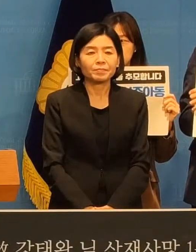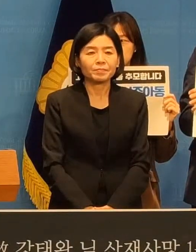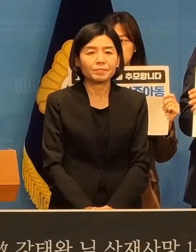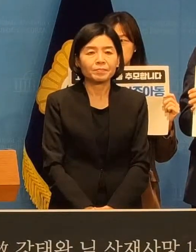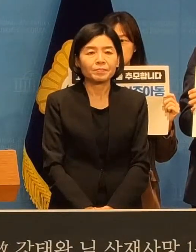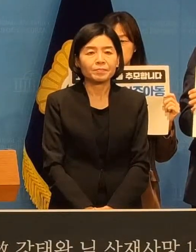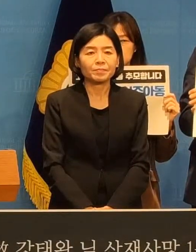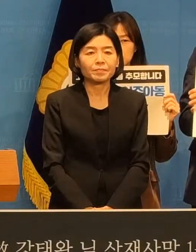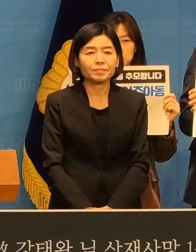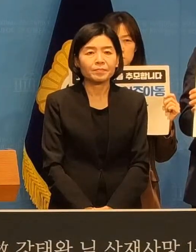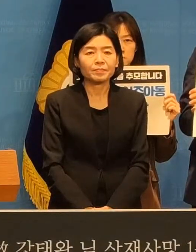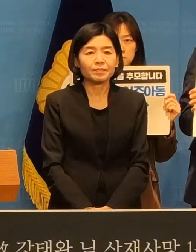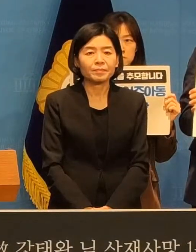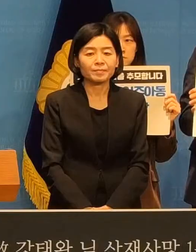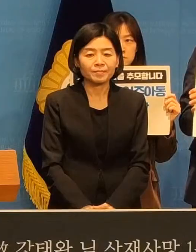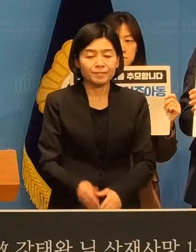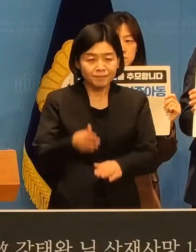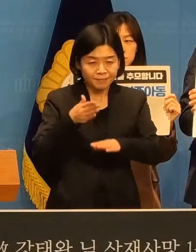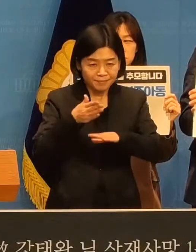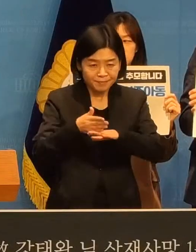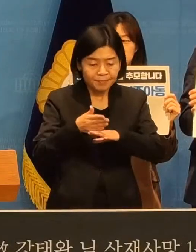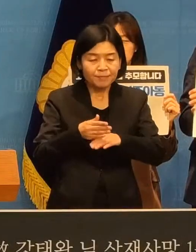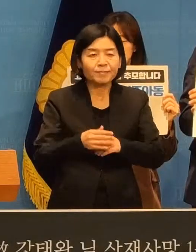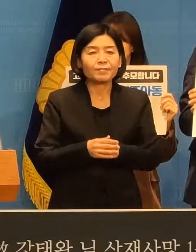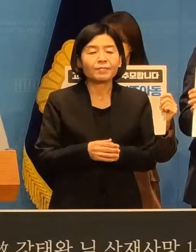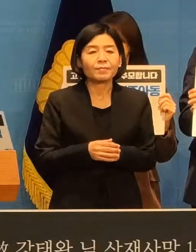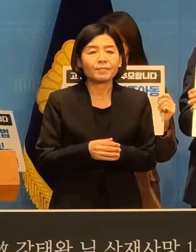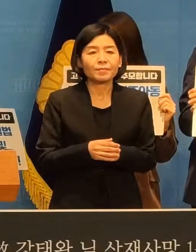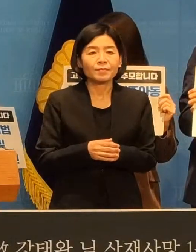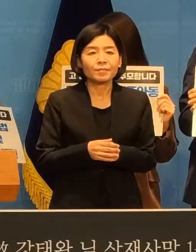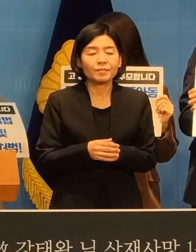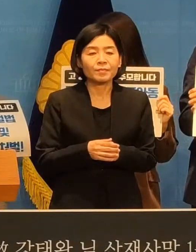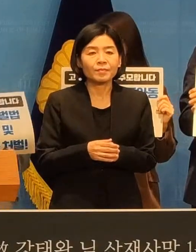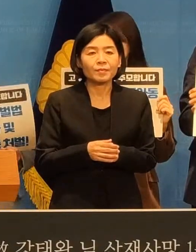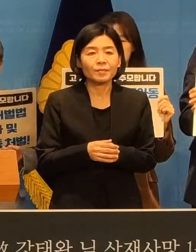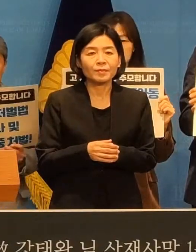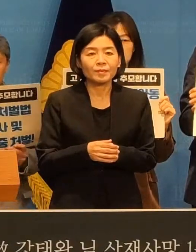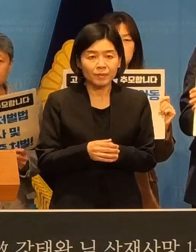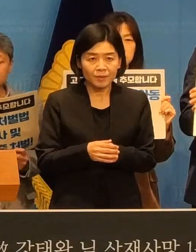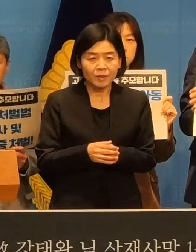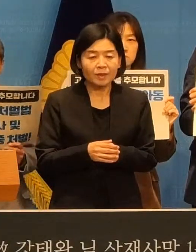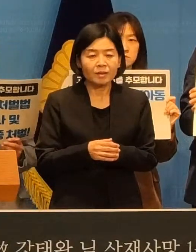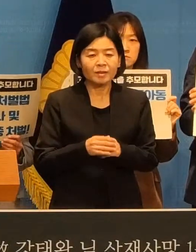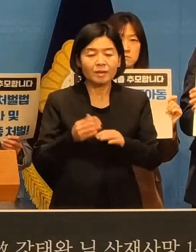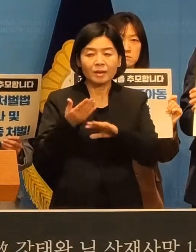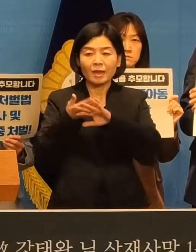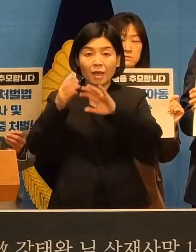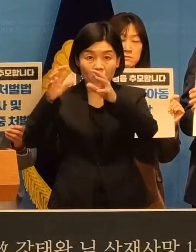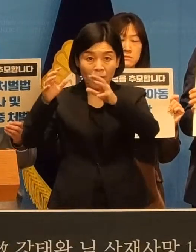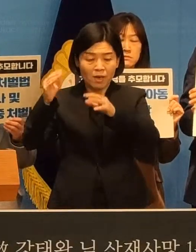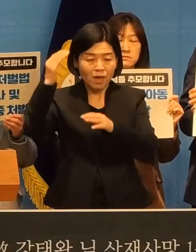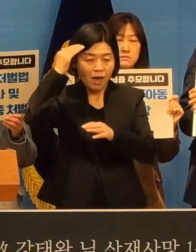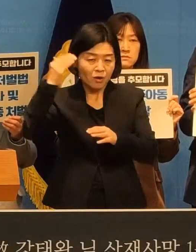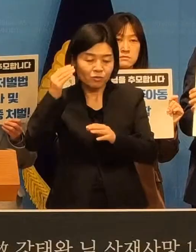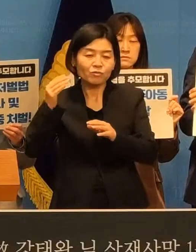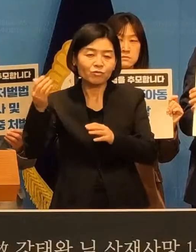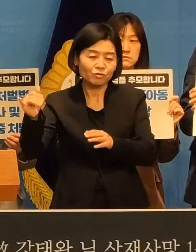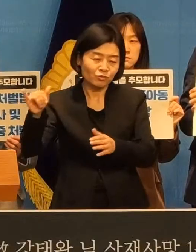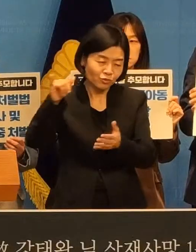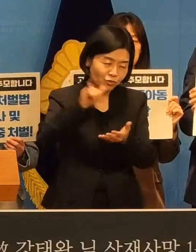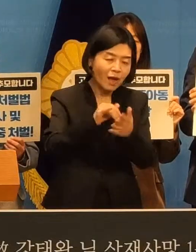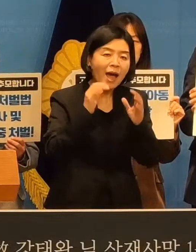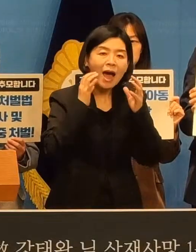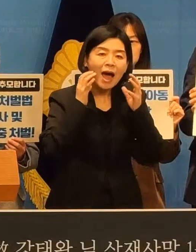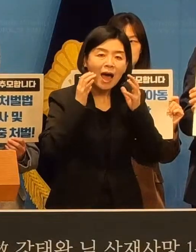네, 김사관 연구위원님 감사합니다. 말씀해 주신 것처럼 모든 이주아동이 자신이 교육받고